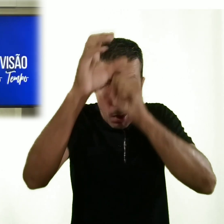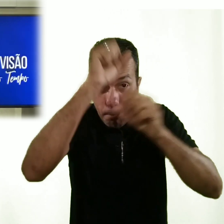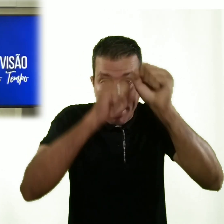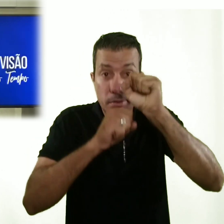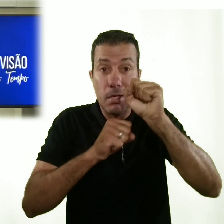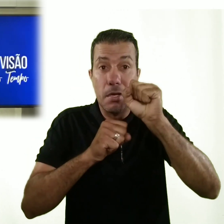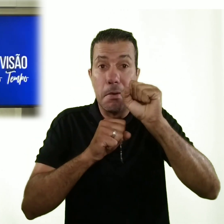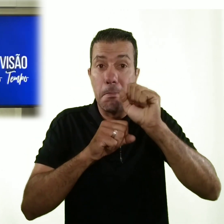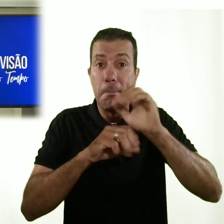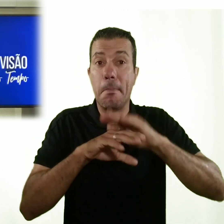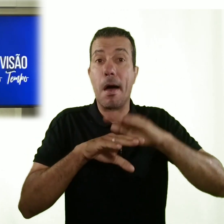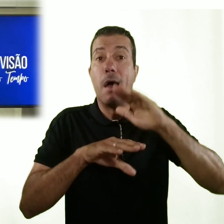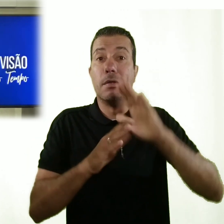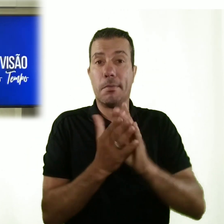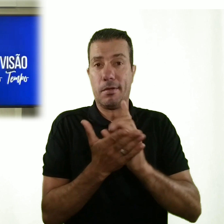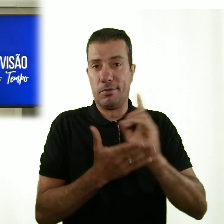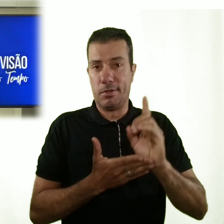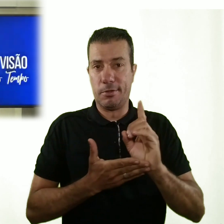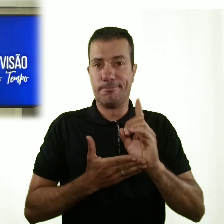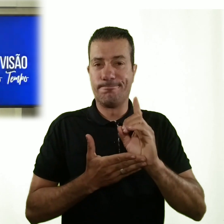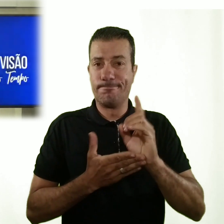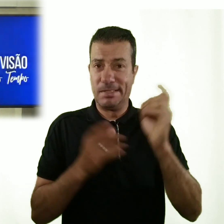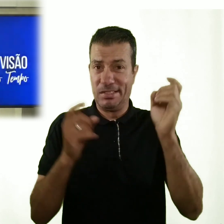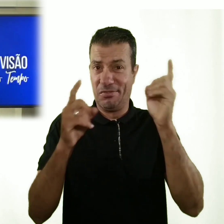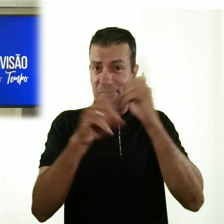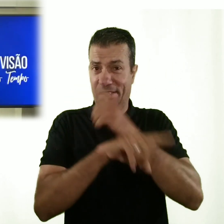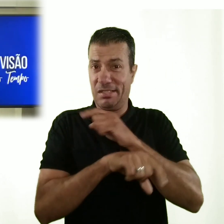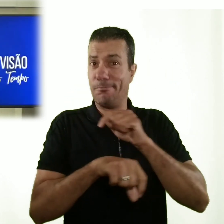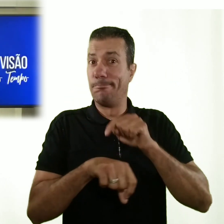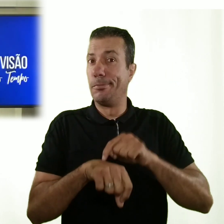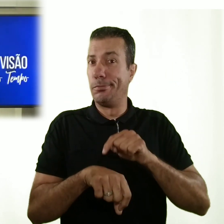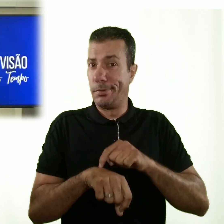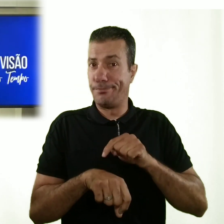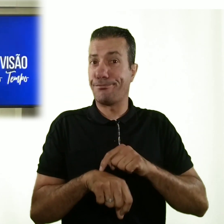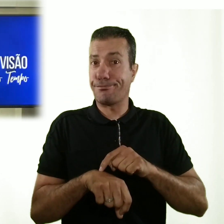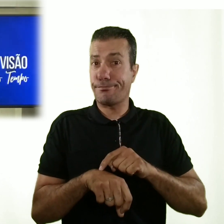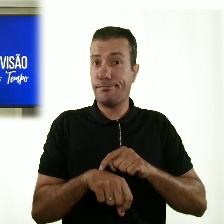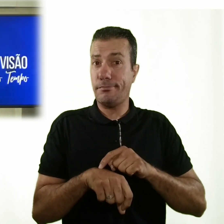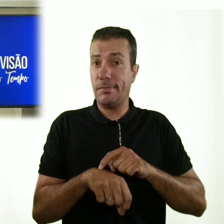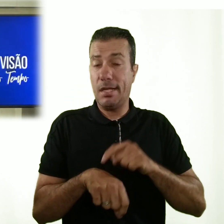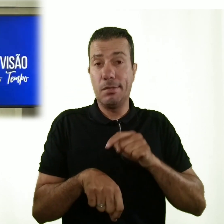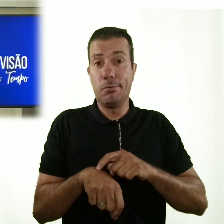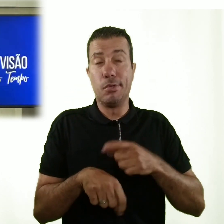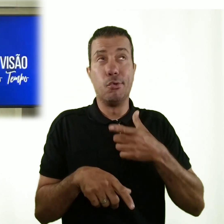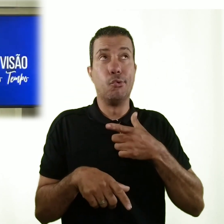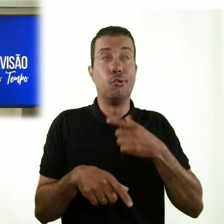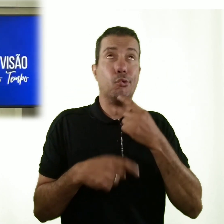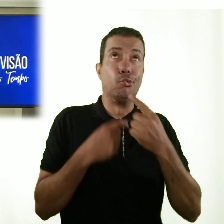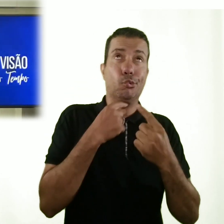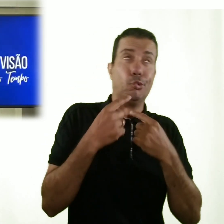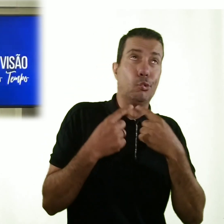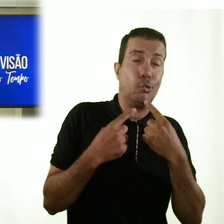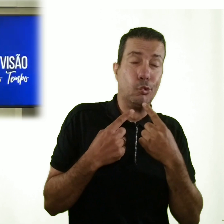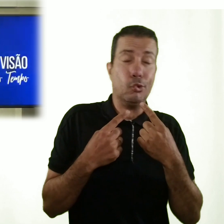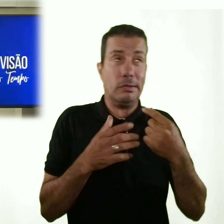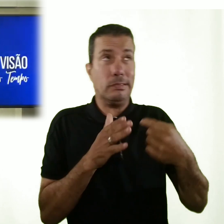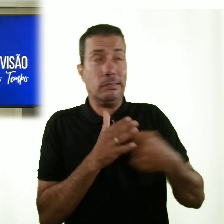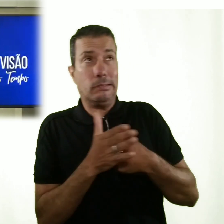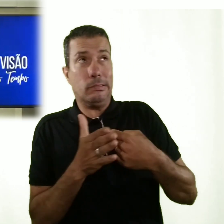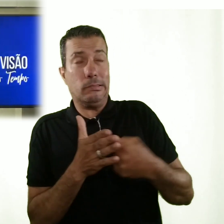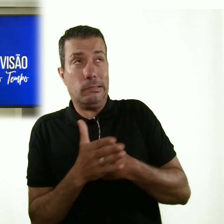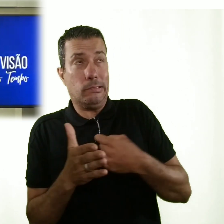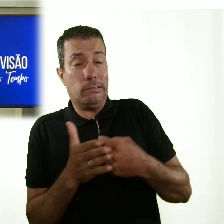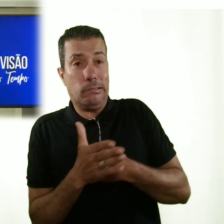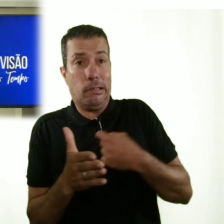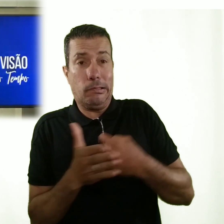Nós estamos vivendo tempos muito difíceis, você sabe disso. E nesses tempos surgem muitas dúvidas e questionamentos que nós recebemos a